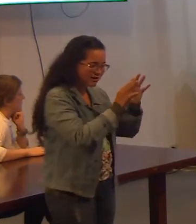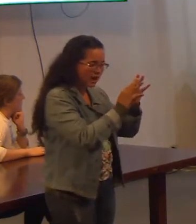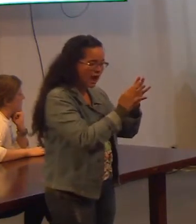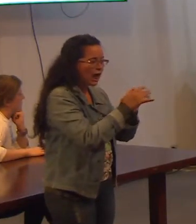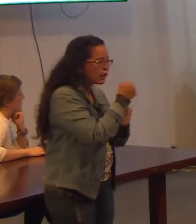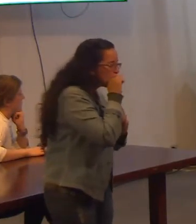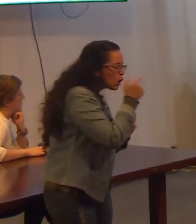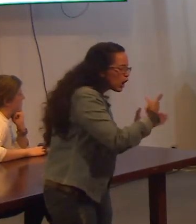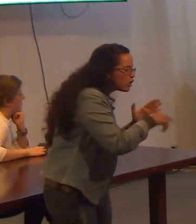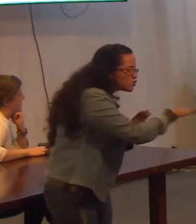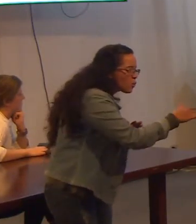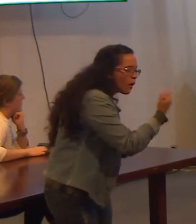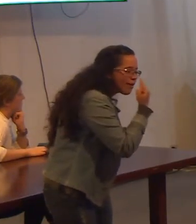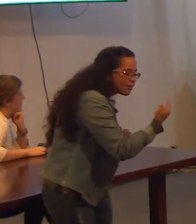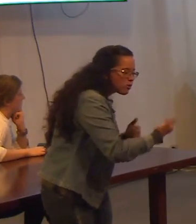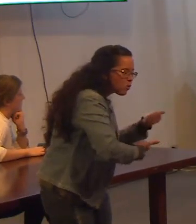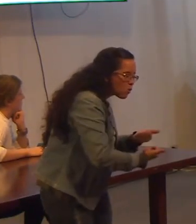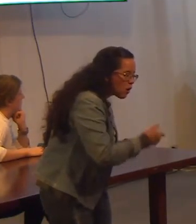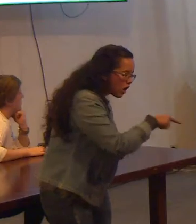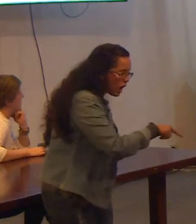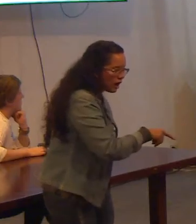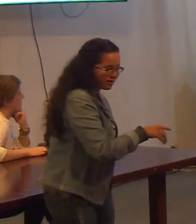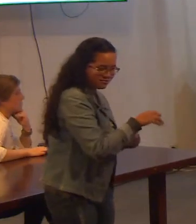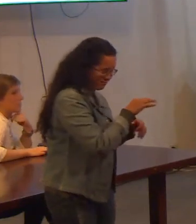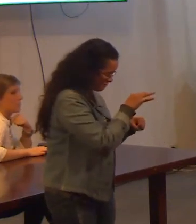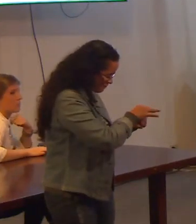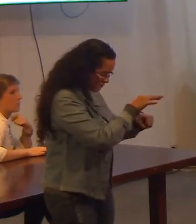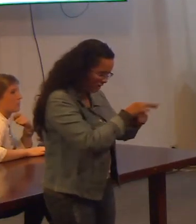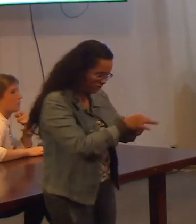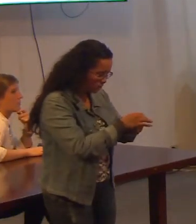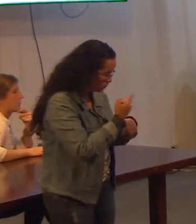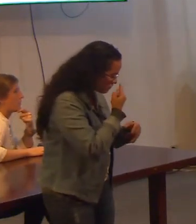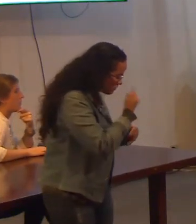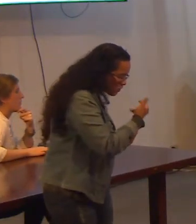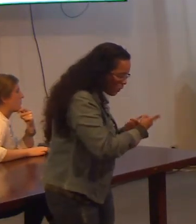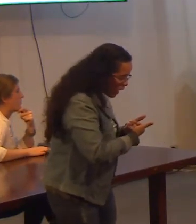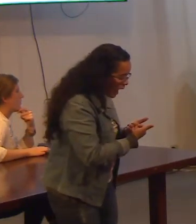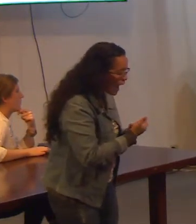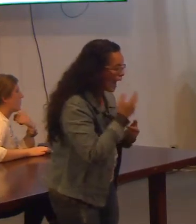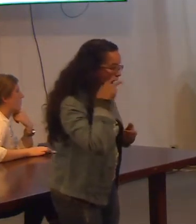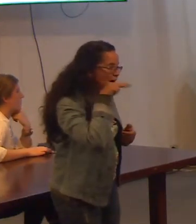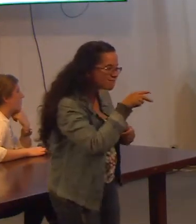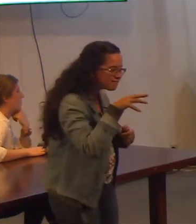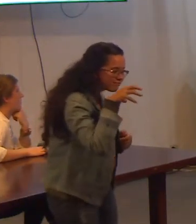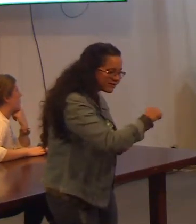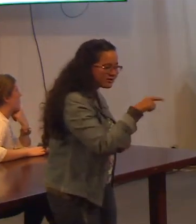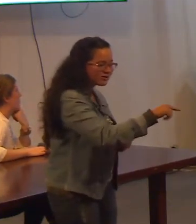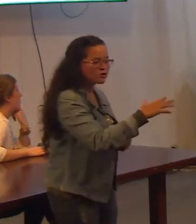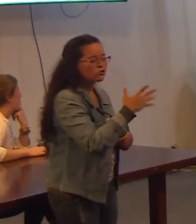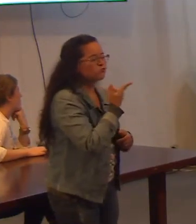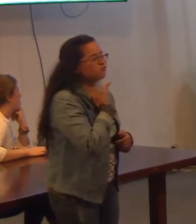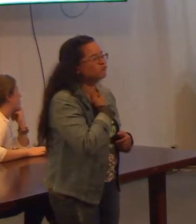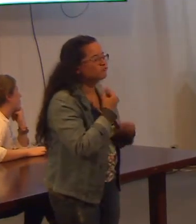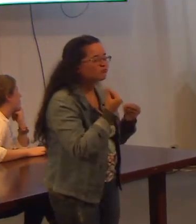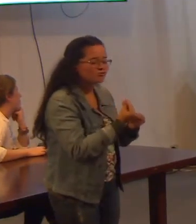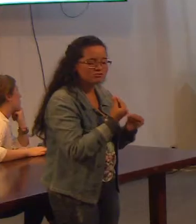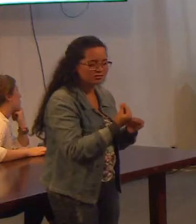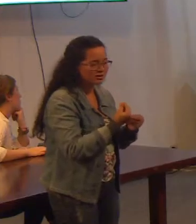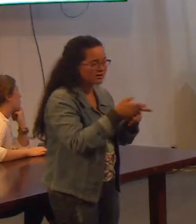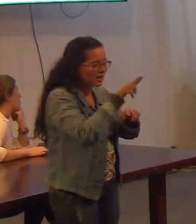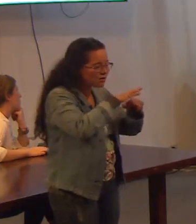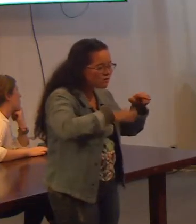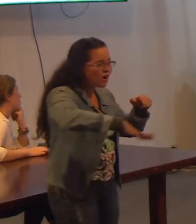los chicos, a sus intereses, tanto en Fundir como en Futura, y nos dimos cuenta que a ellos les gustaba mucho la naturaleza, les gustaba mucho salir a